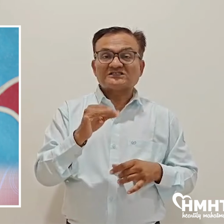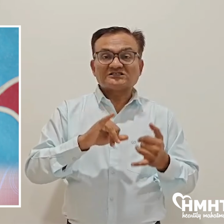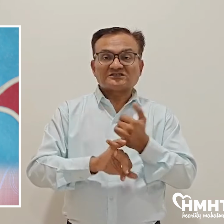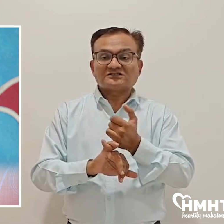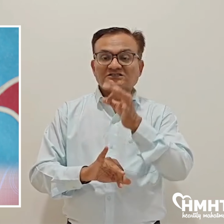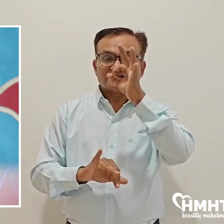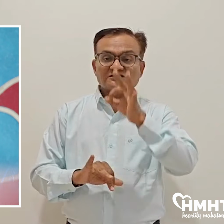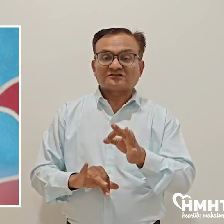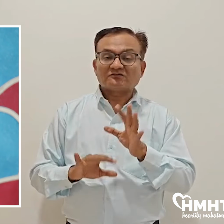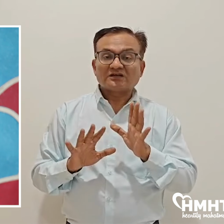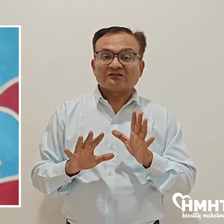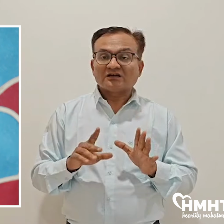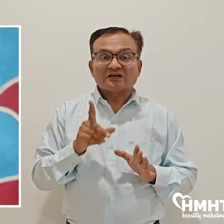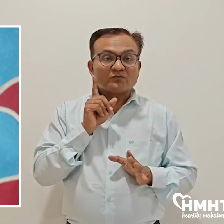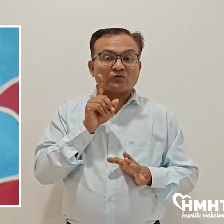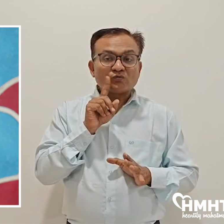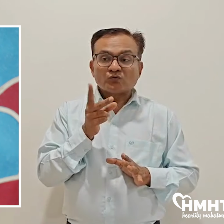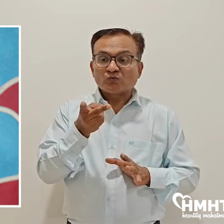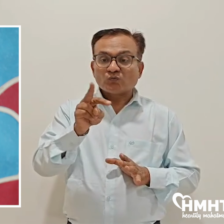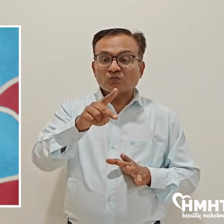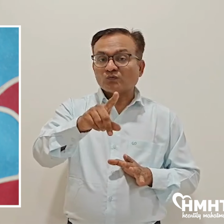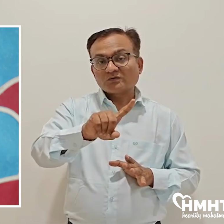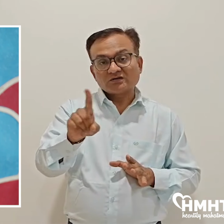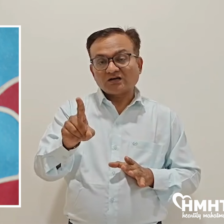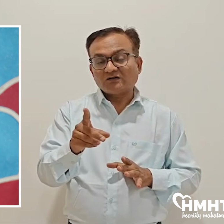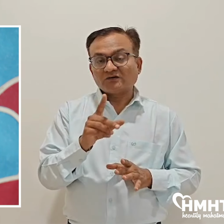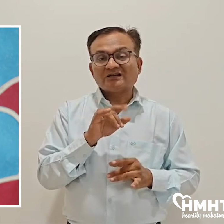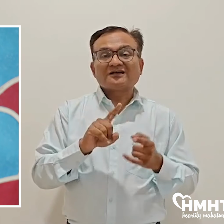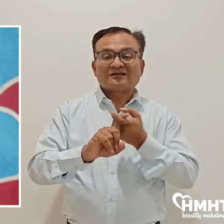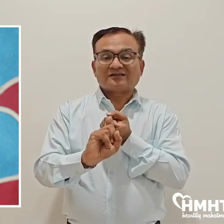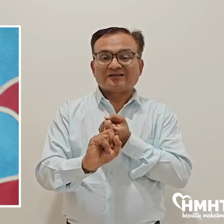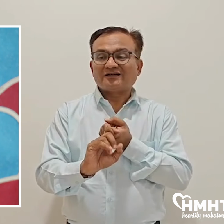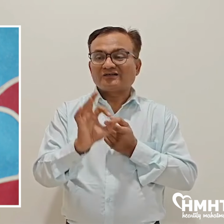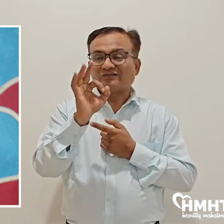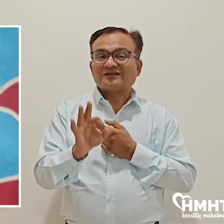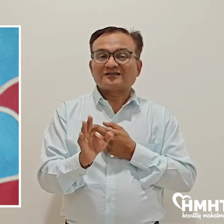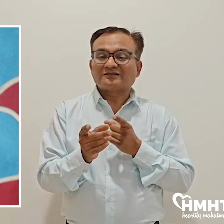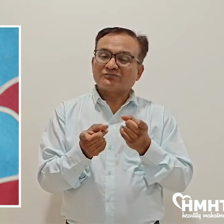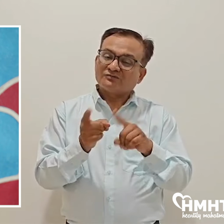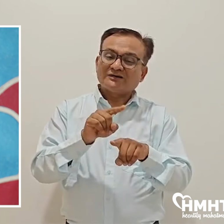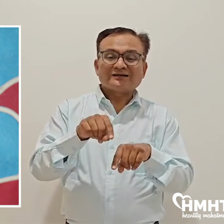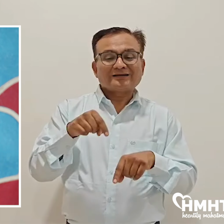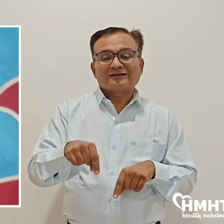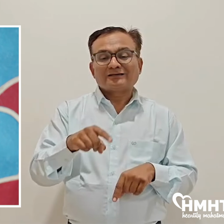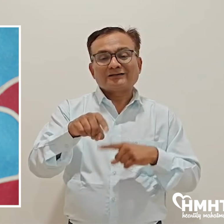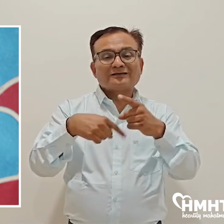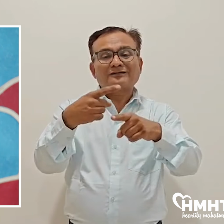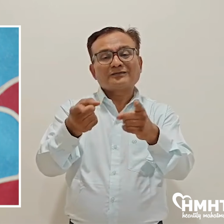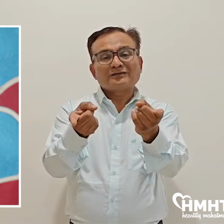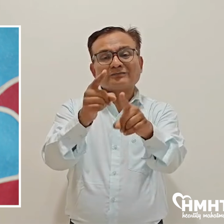છે. એ બધાને સરખું જ હોય. પછી એમાં કોઈ દાડો ફેરફાર ના હોય. આ રિલેટિવ સત્ય બધું ફેરફારવાળું હોય.